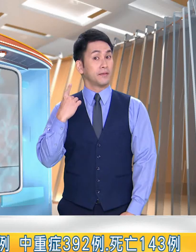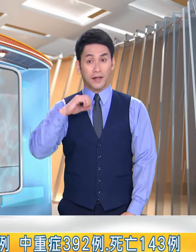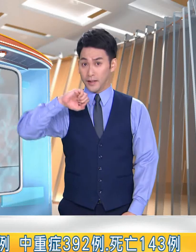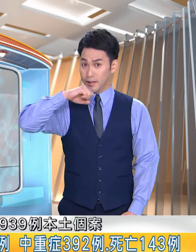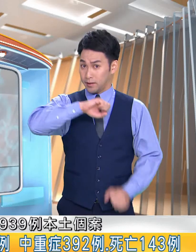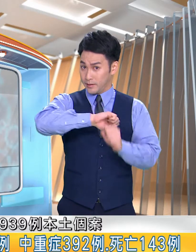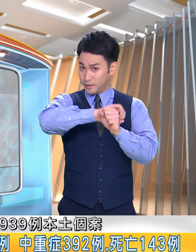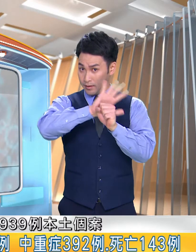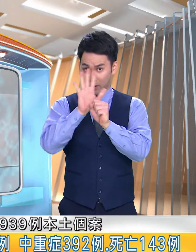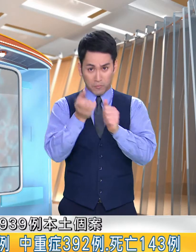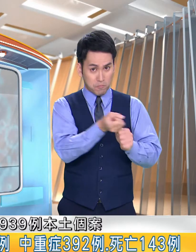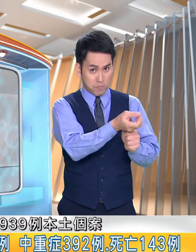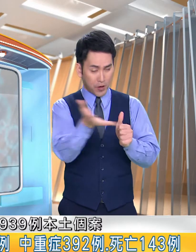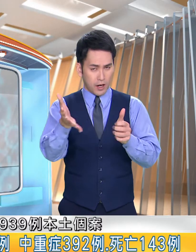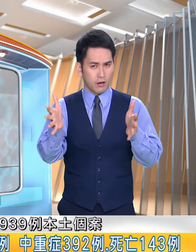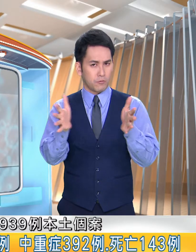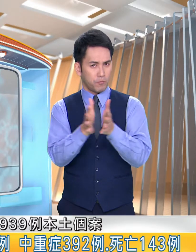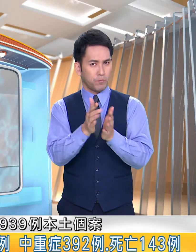疫情方面，国内昨天是新增了